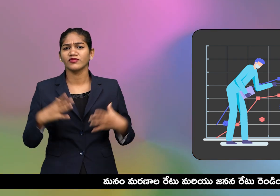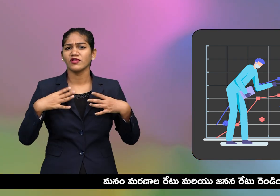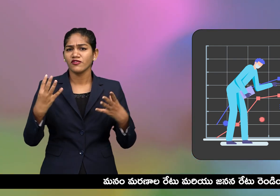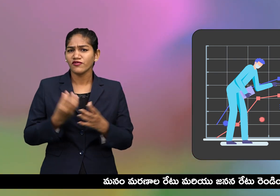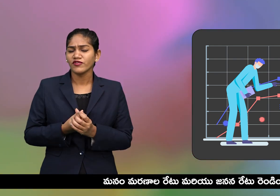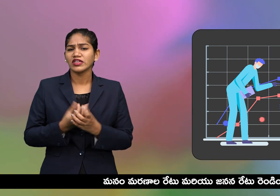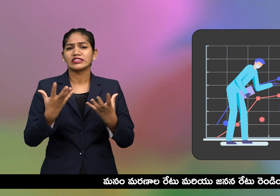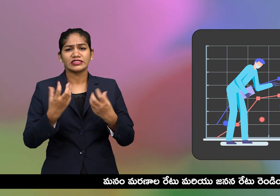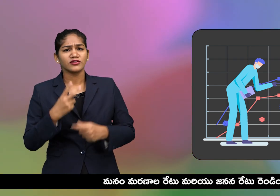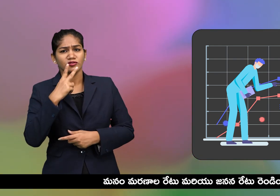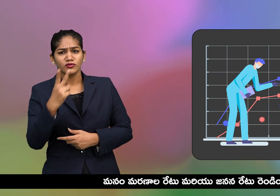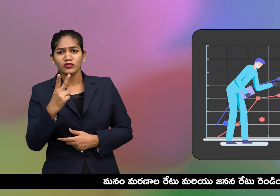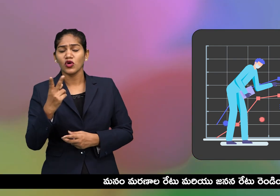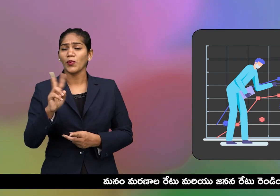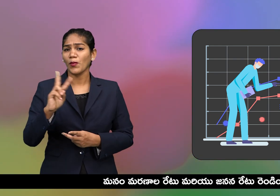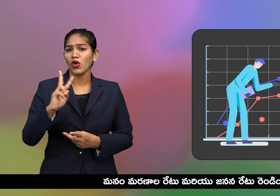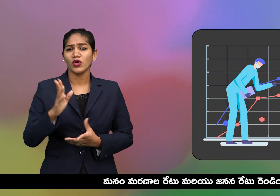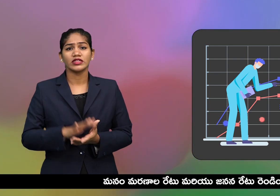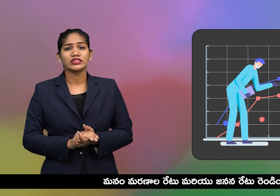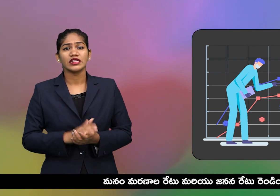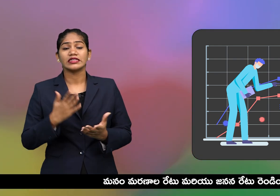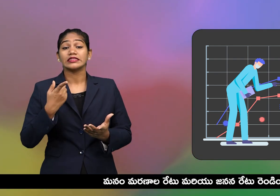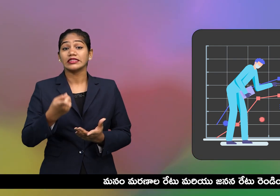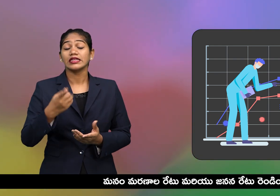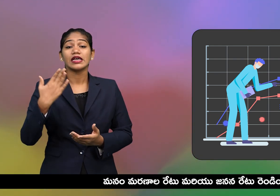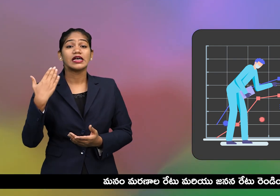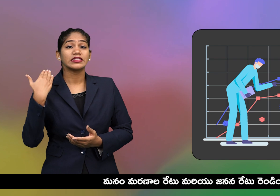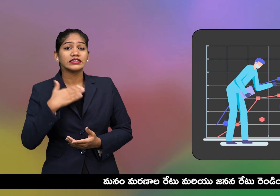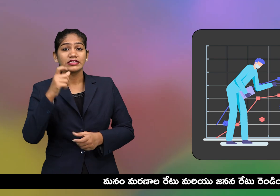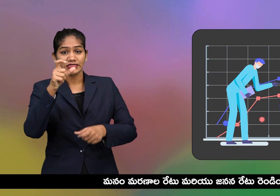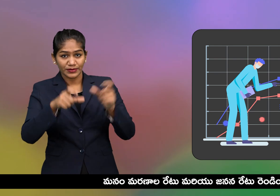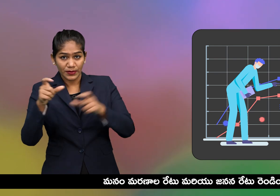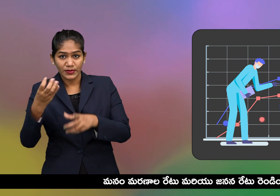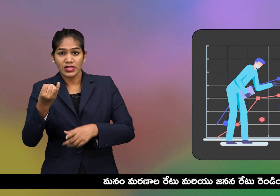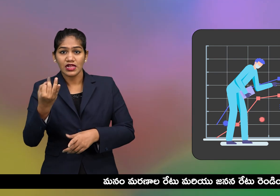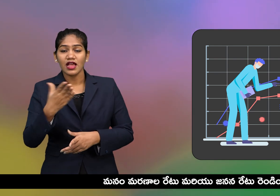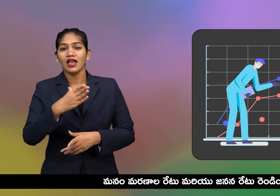మరణాల రేటు మరియు జనన రేటు రెండింటినీ మనం పరిశీలించాలి.